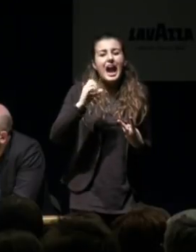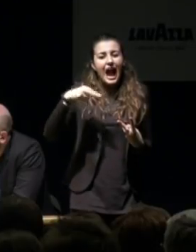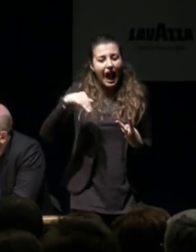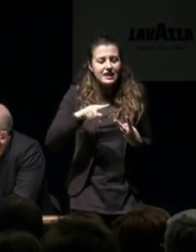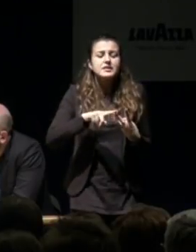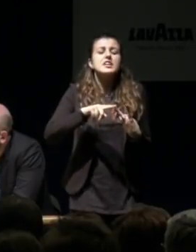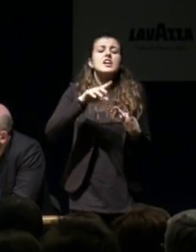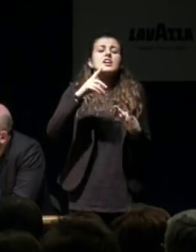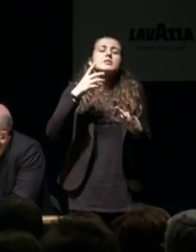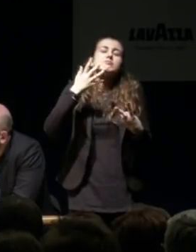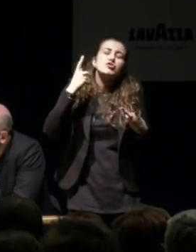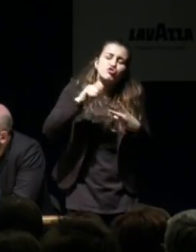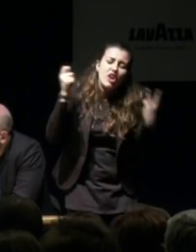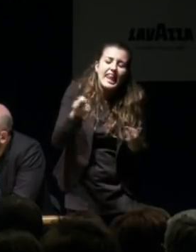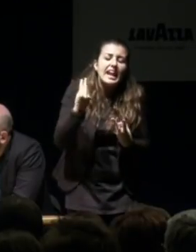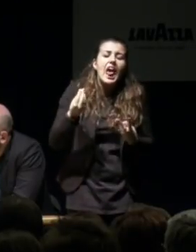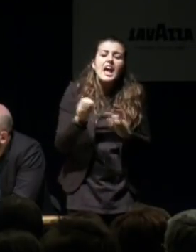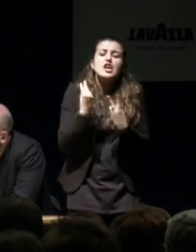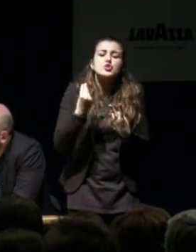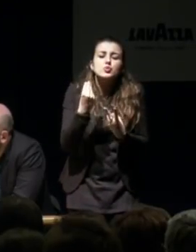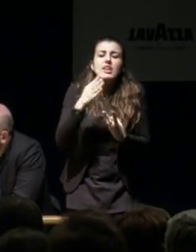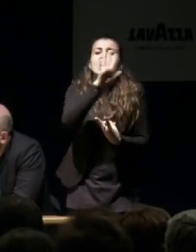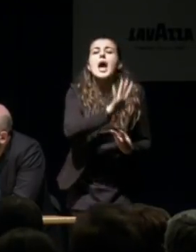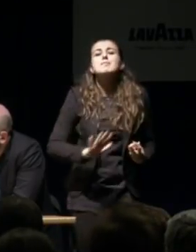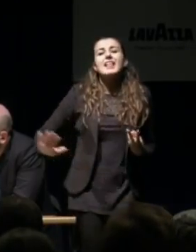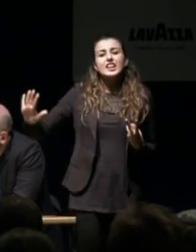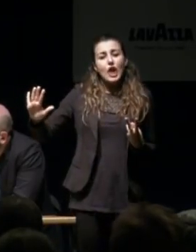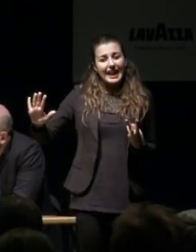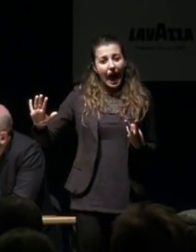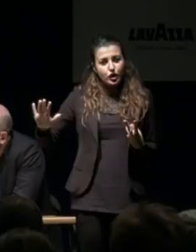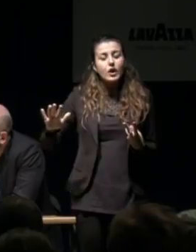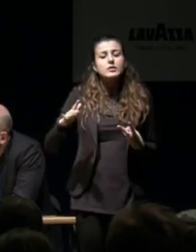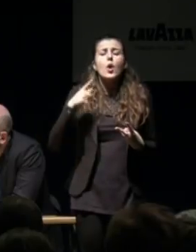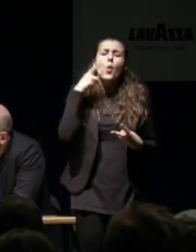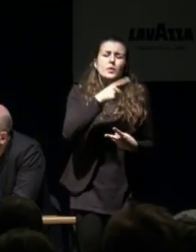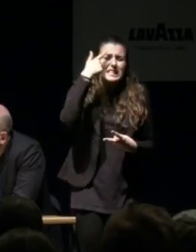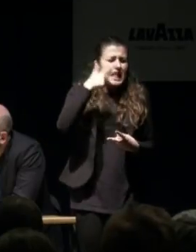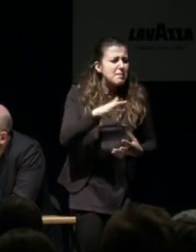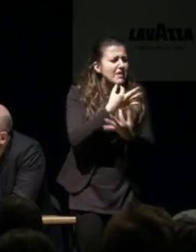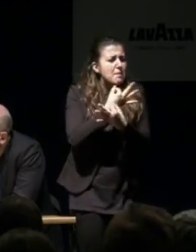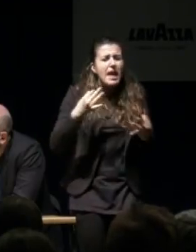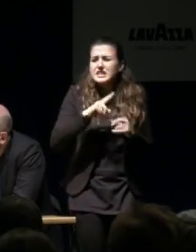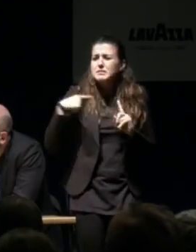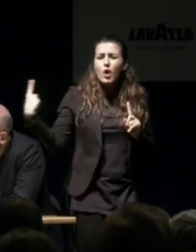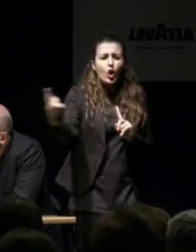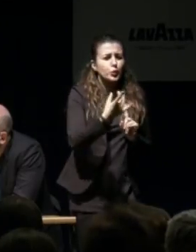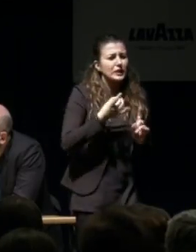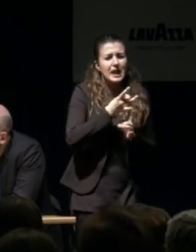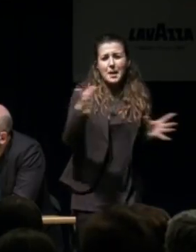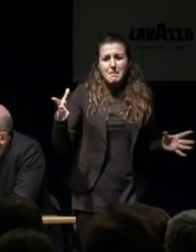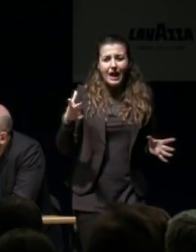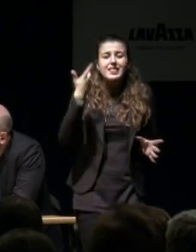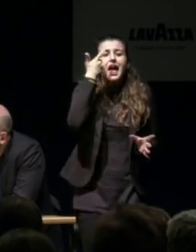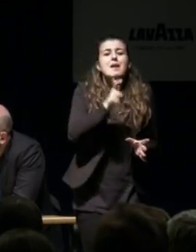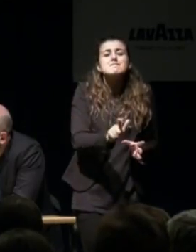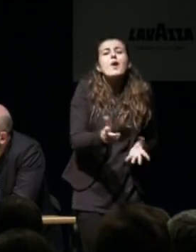in genere nel mediterraneo erano due suoi cavalli di battaglia ne sapeva molto di più di tutti noi e in qualche modo per